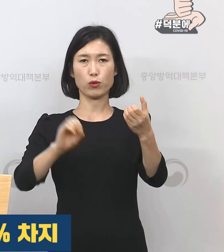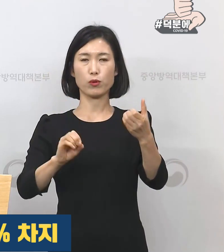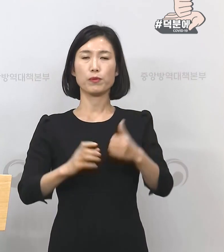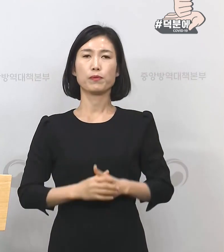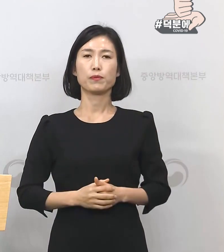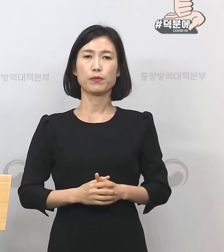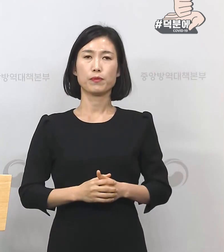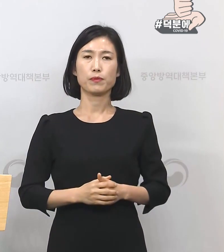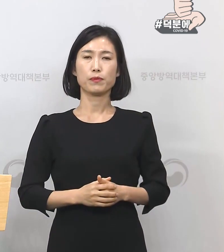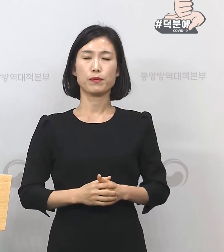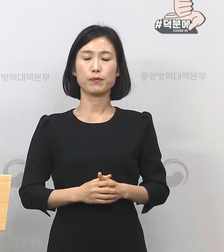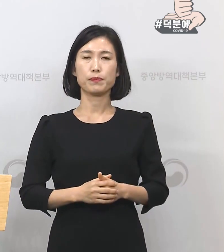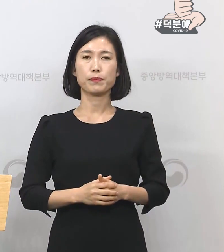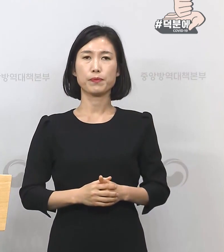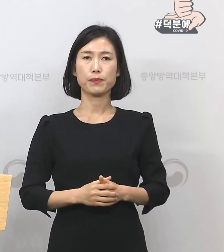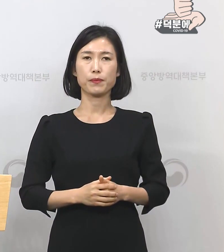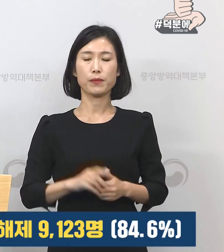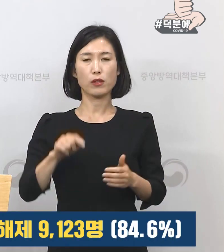있습니다. 이 중